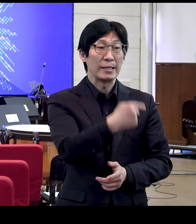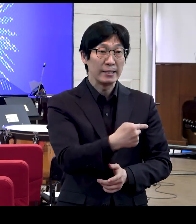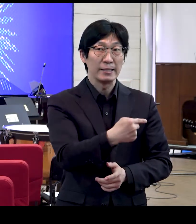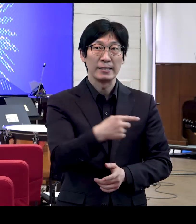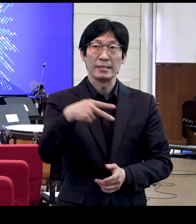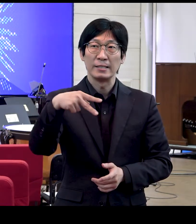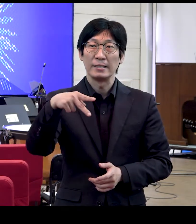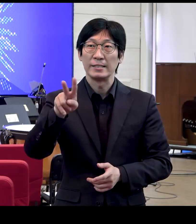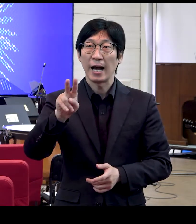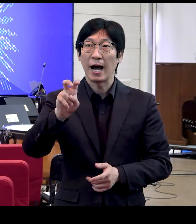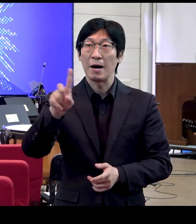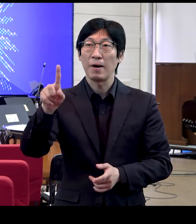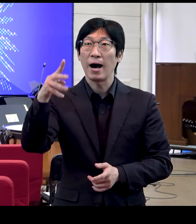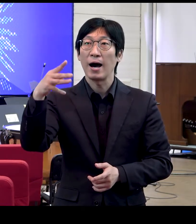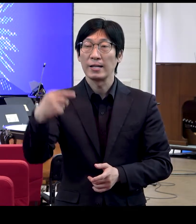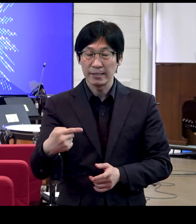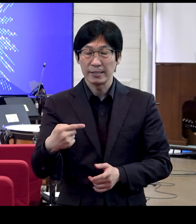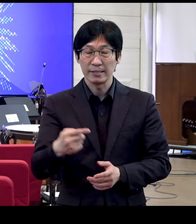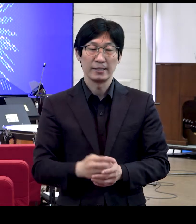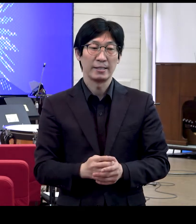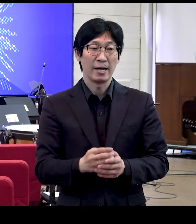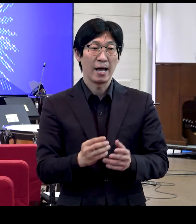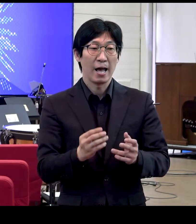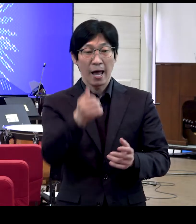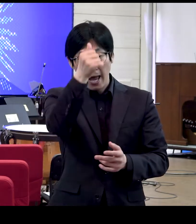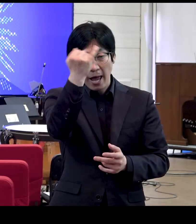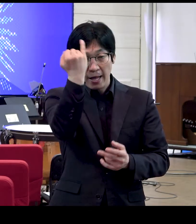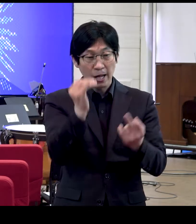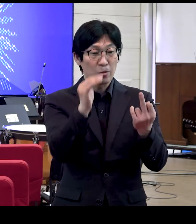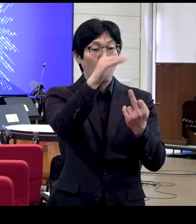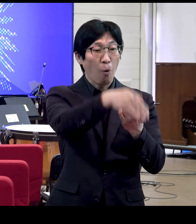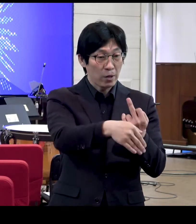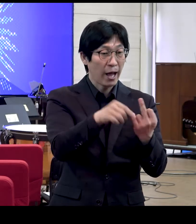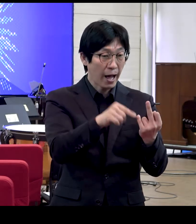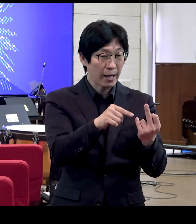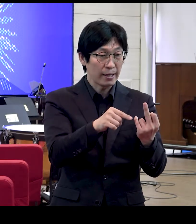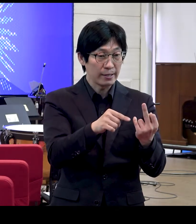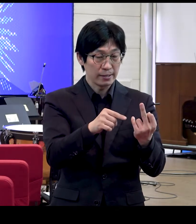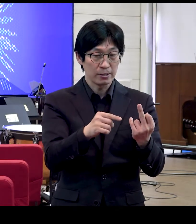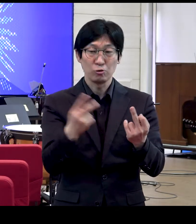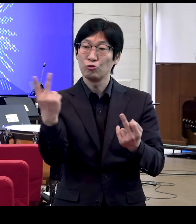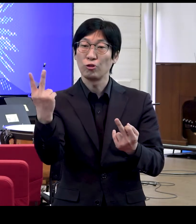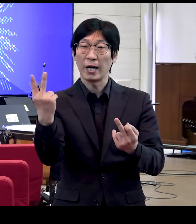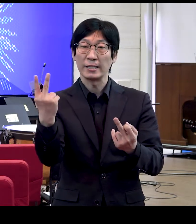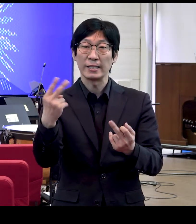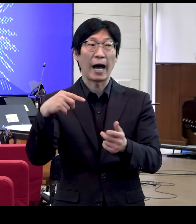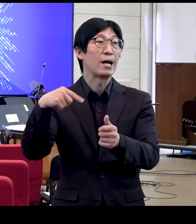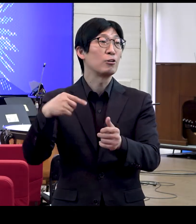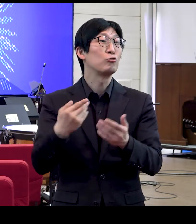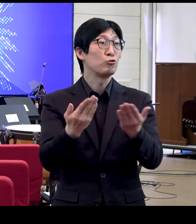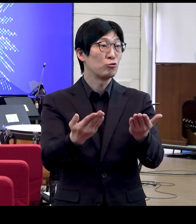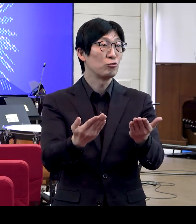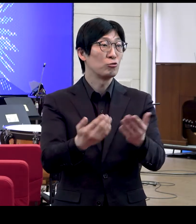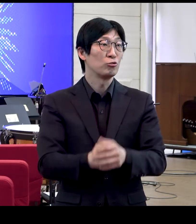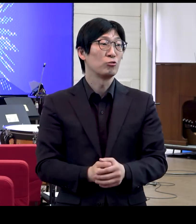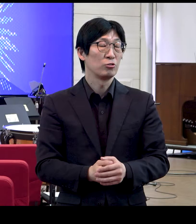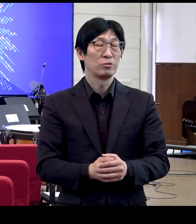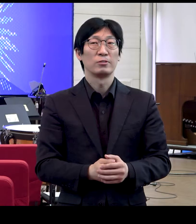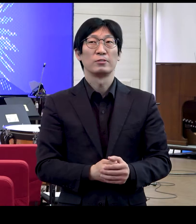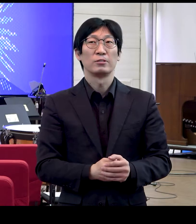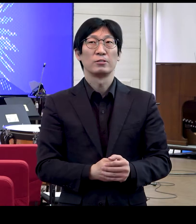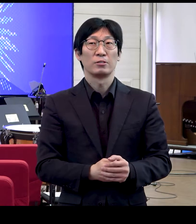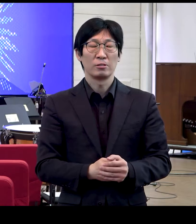두 가지, 에덴 동산을 에덴 동산 되게 하는 그 두 가지 지침에 대해서 은혜를 받았다고, 그래서